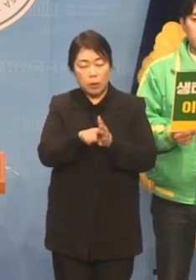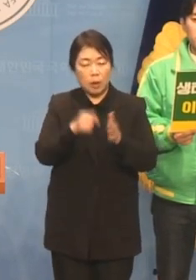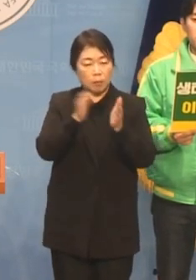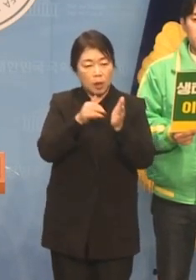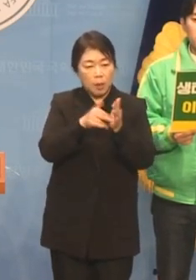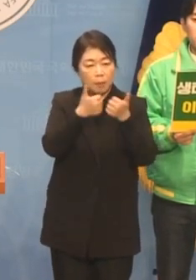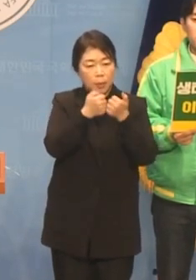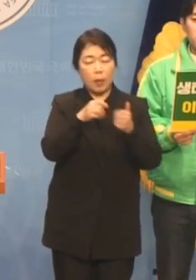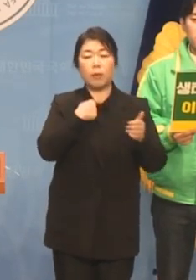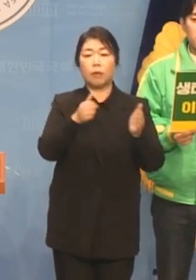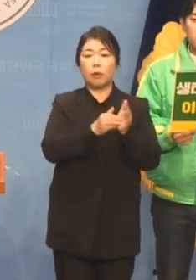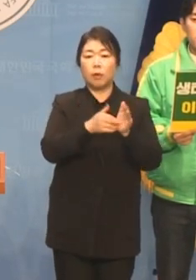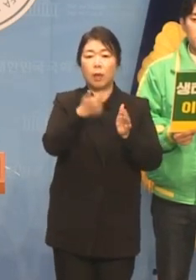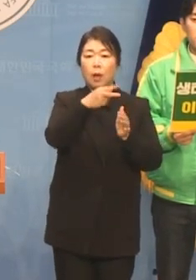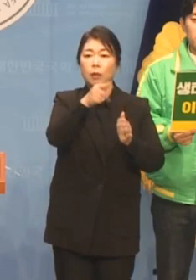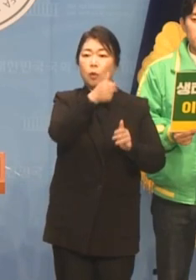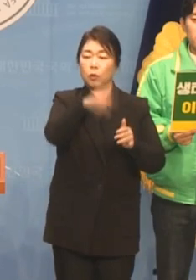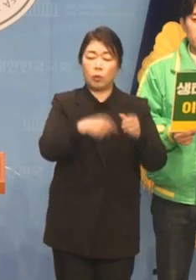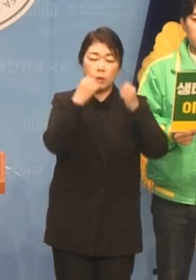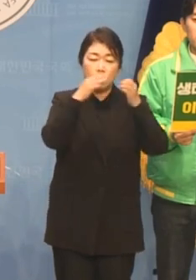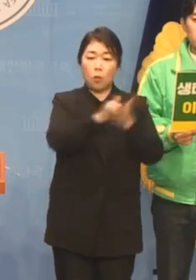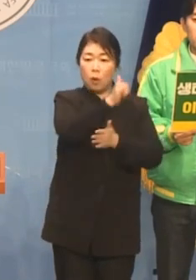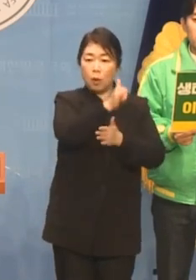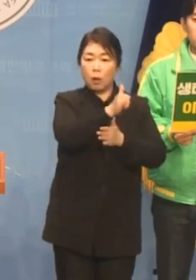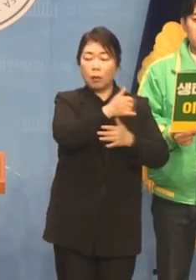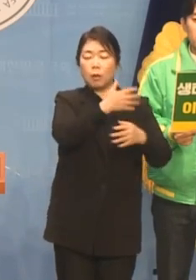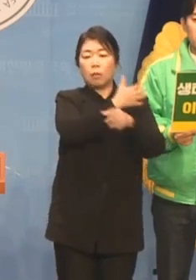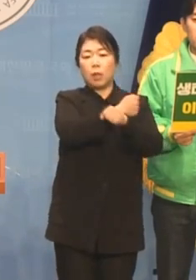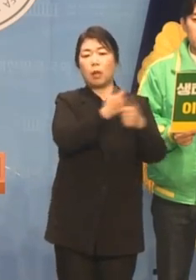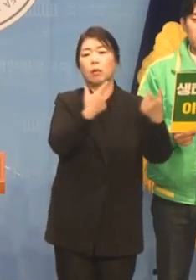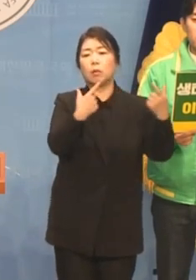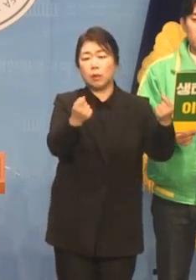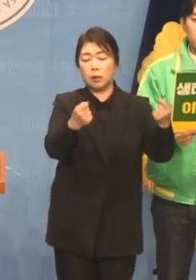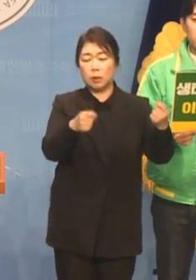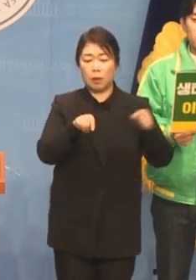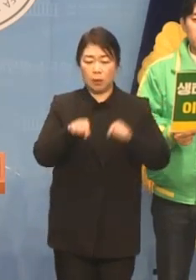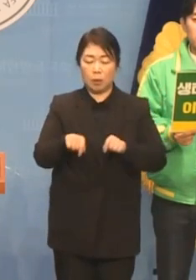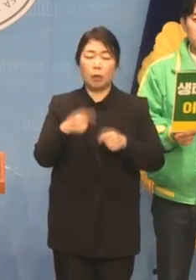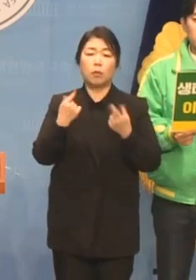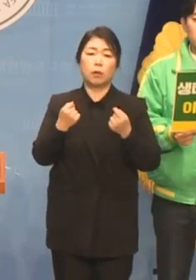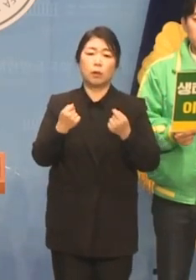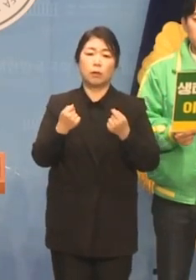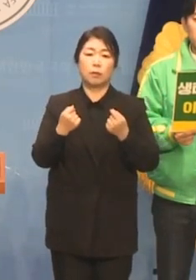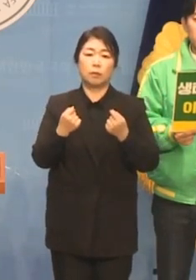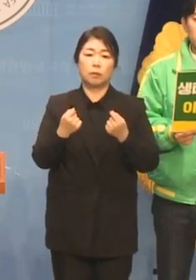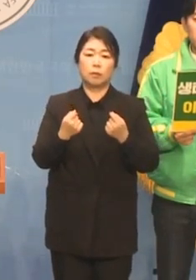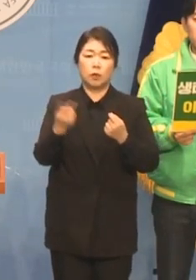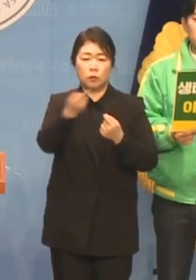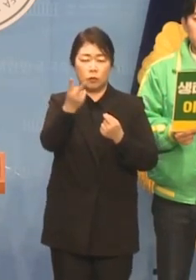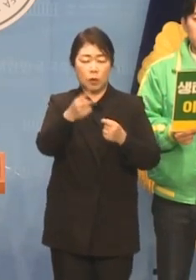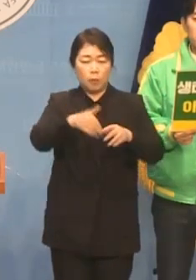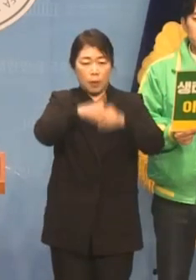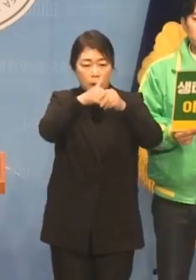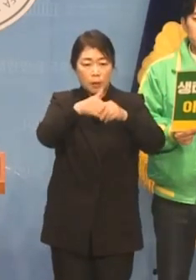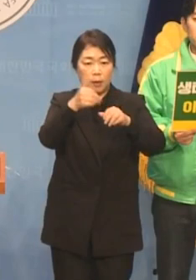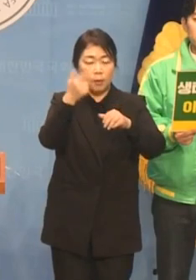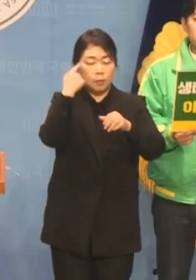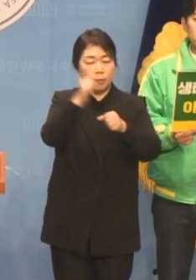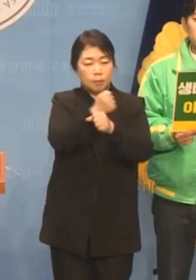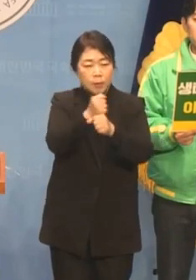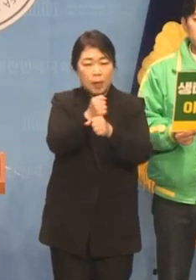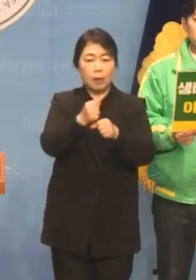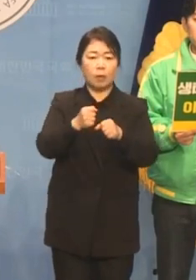속에서 추진했던 가덕도 신공항 사업의 심각성도 그에 못지 않습니다 양당이 손을 잡고 예비타당성 조사도